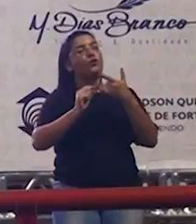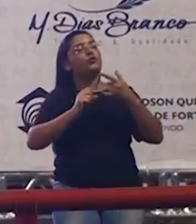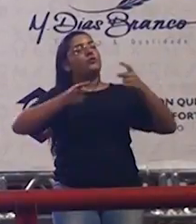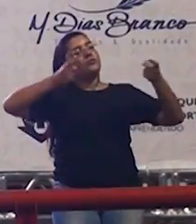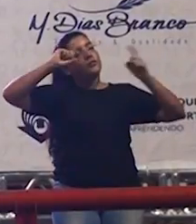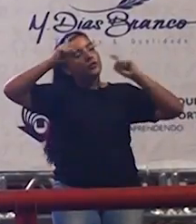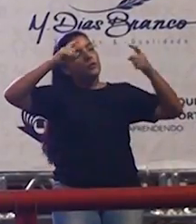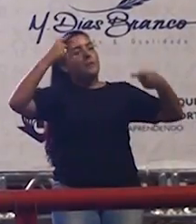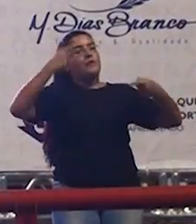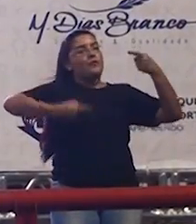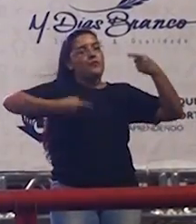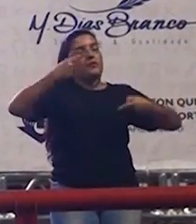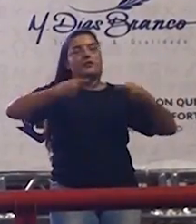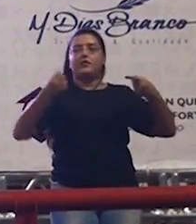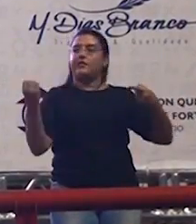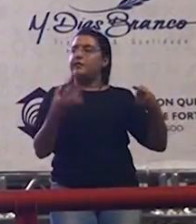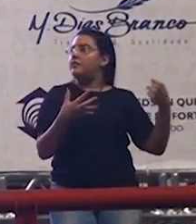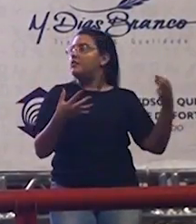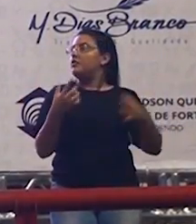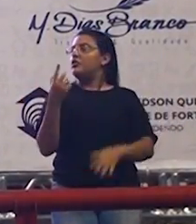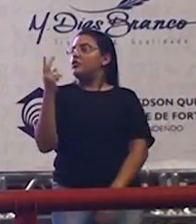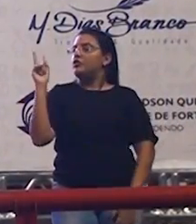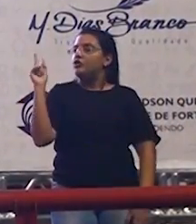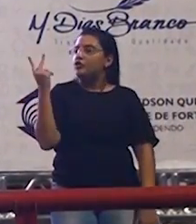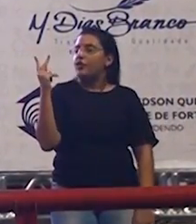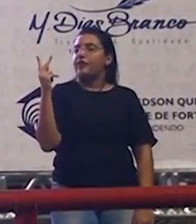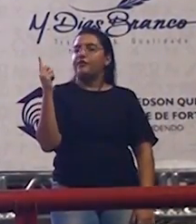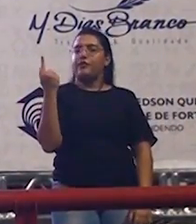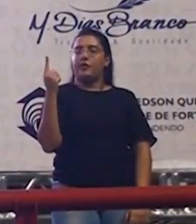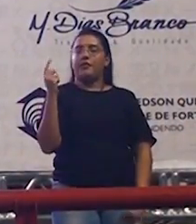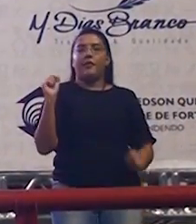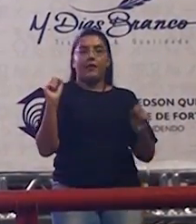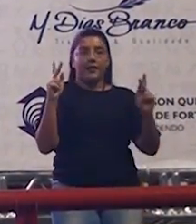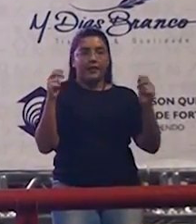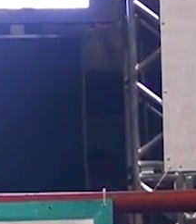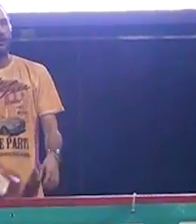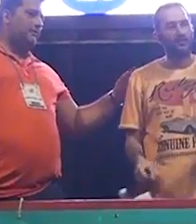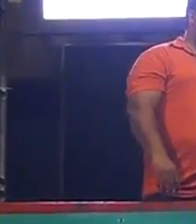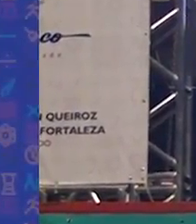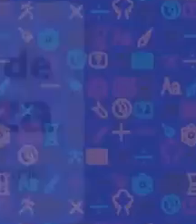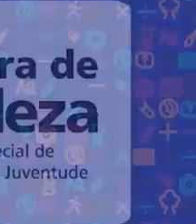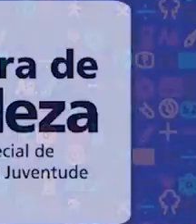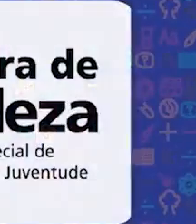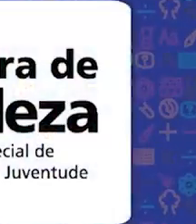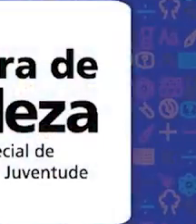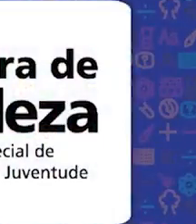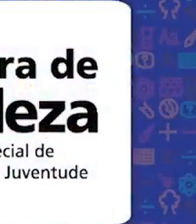discussões de política, de atualidades, de história e geografia que estarão sendo postados lá. Beleza?